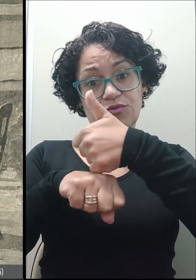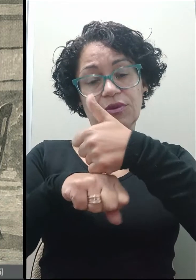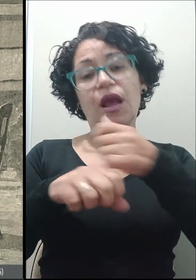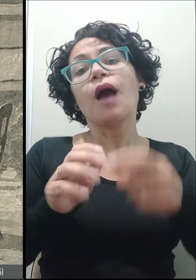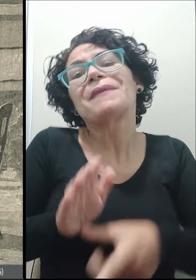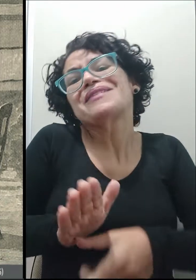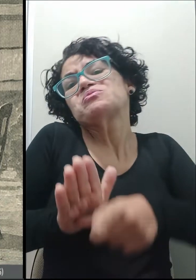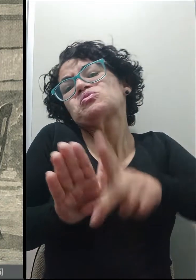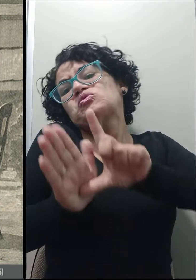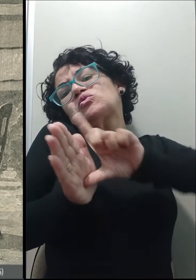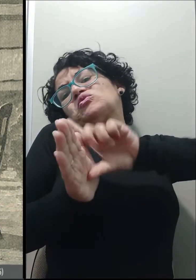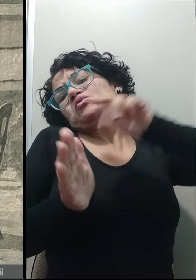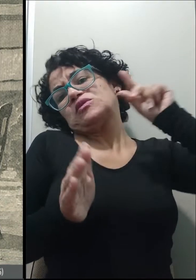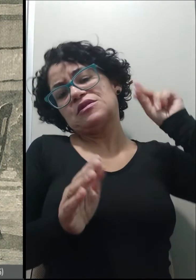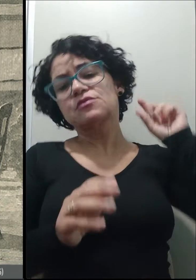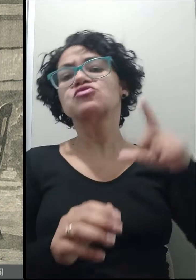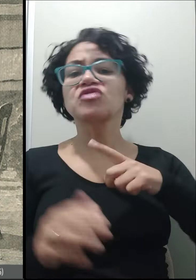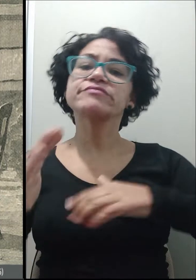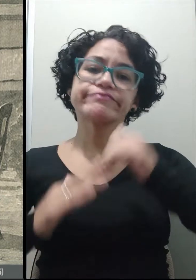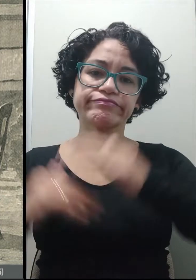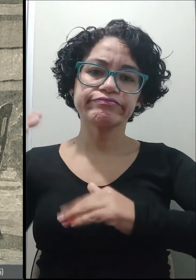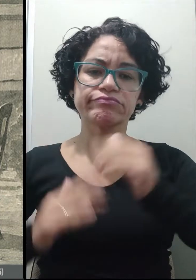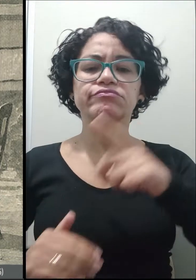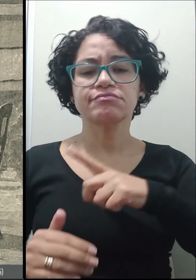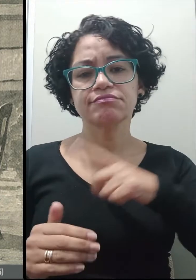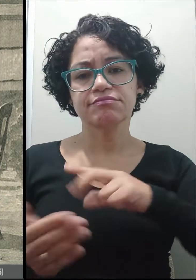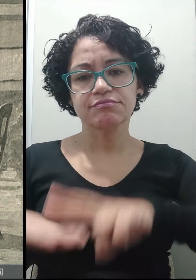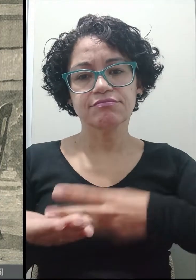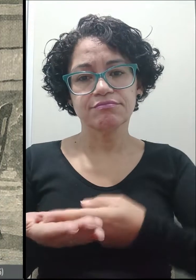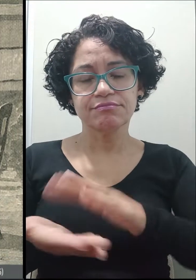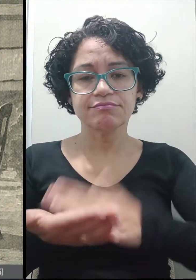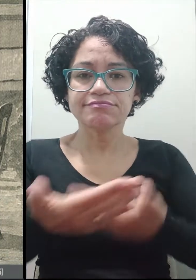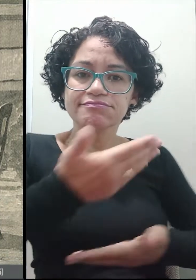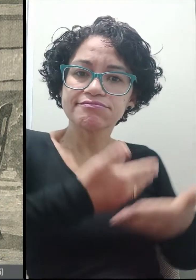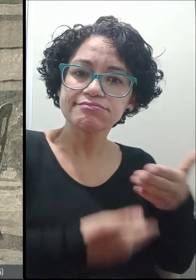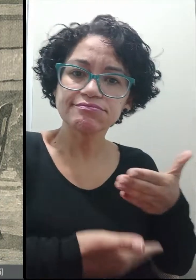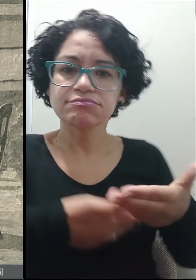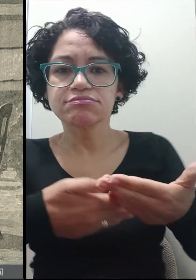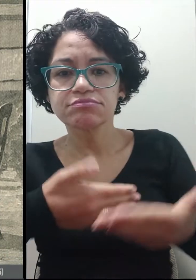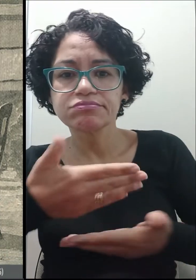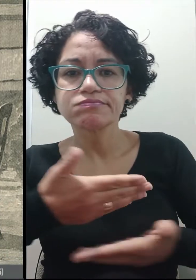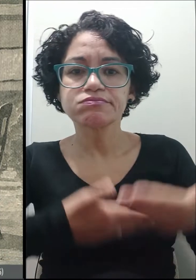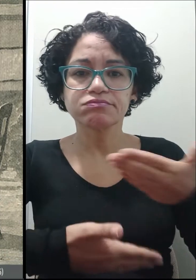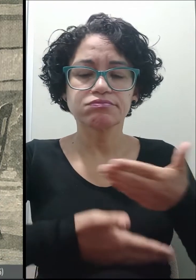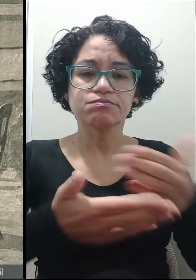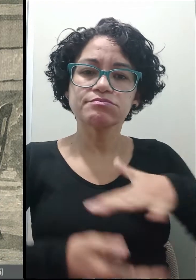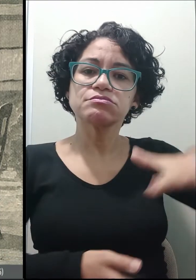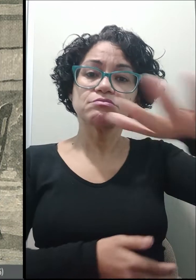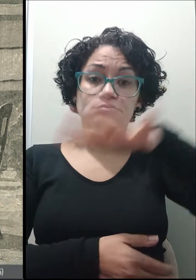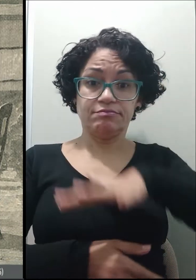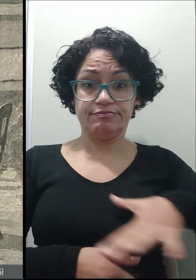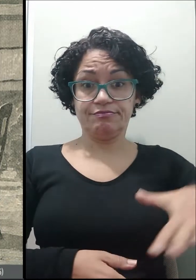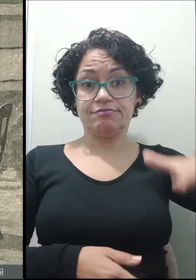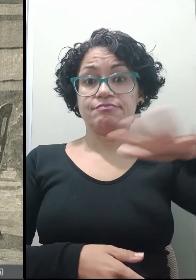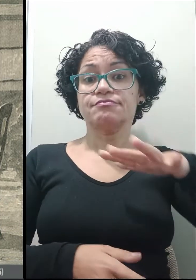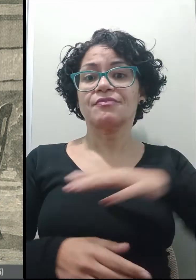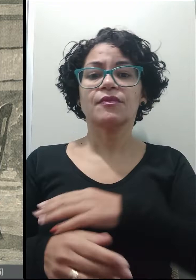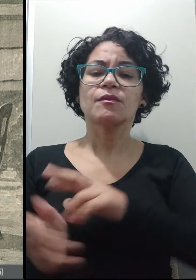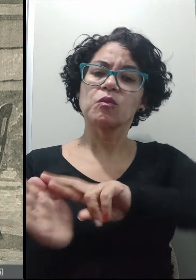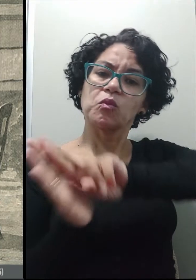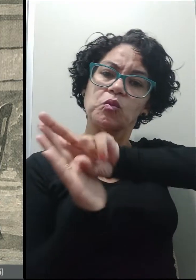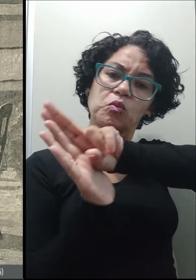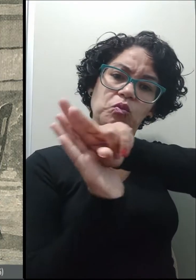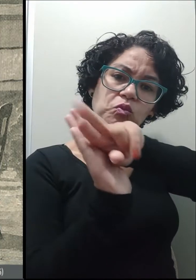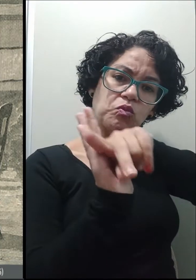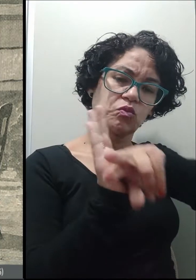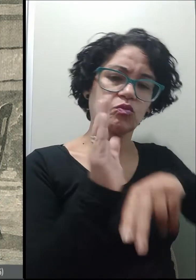o tradutor e intérprete já atuasse como mediador em vários espaços diferenciados